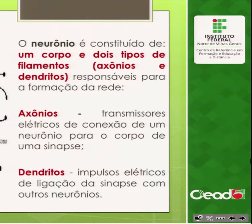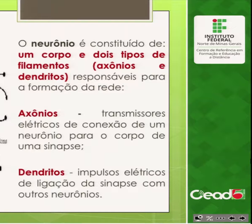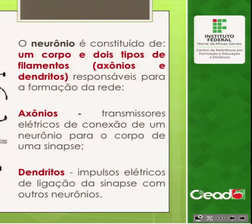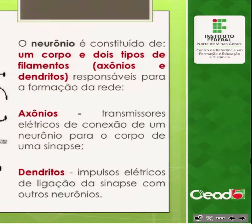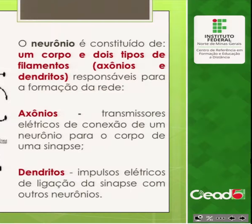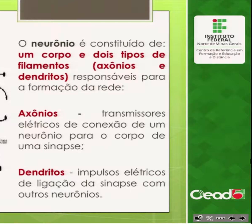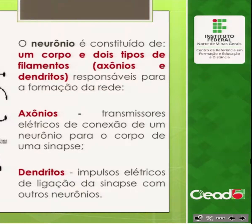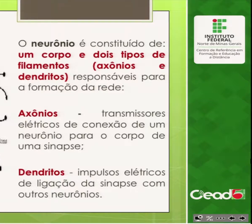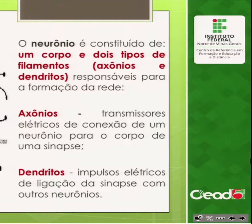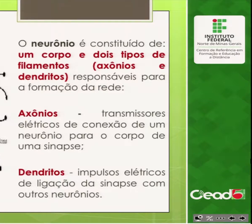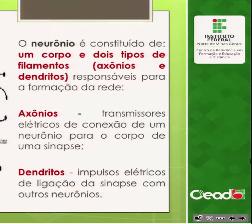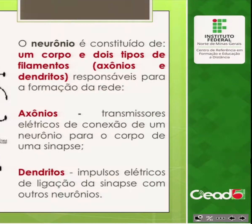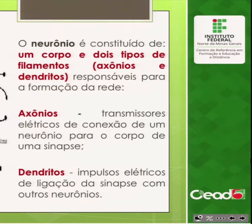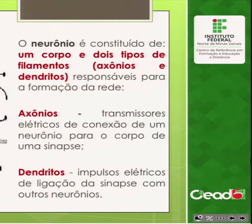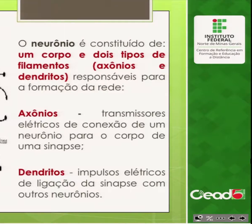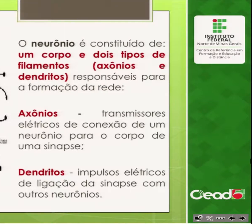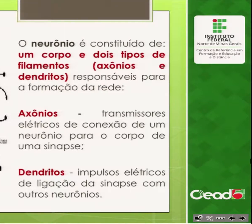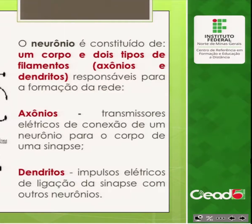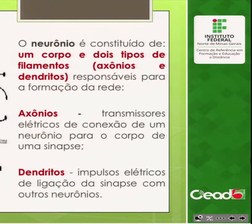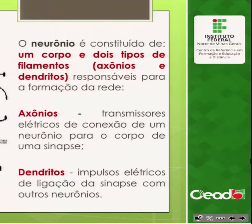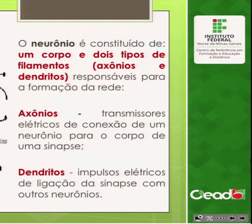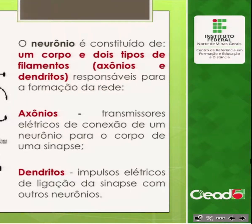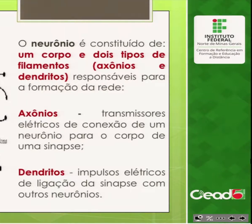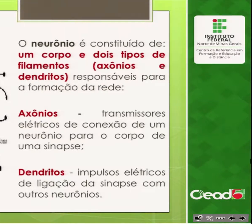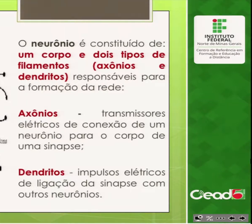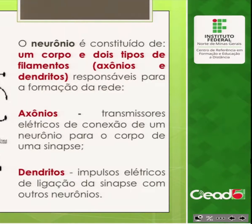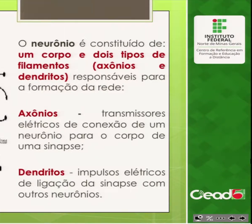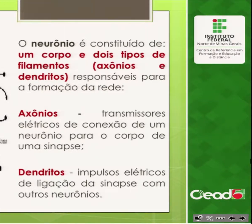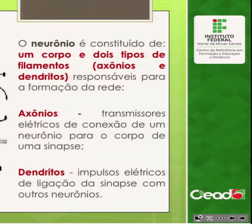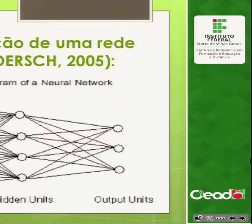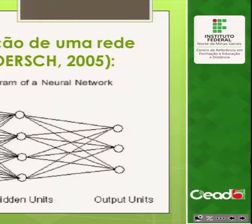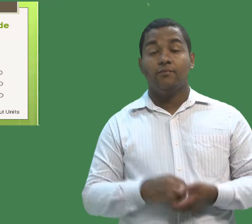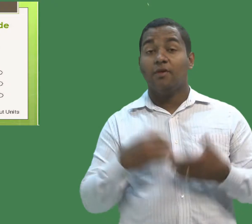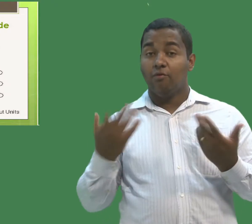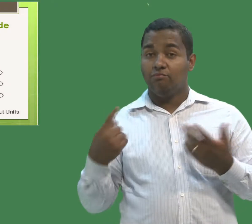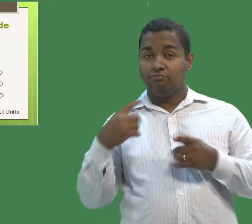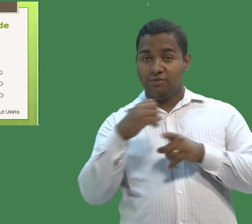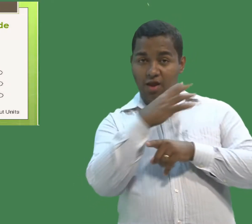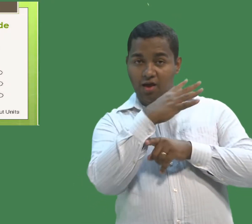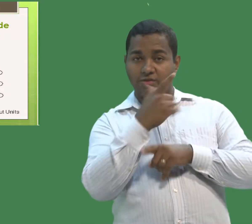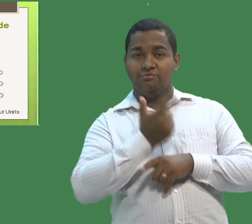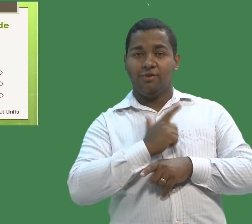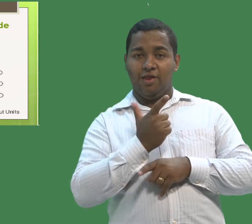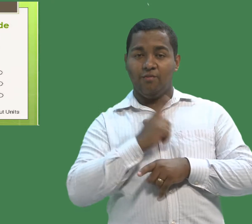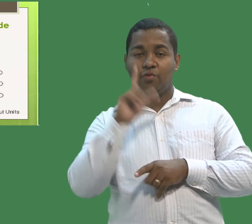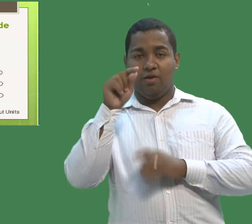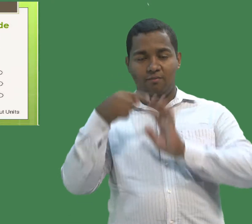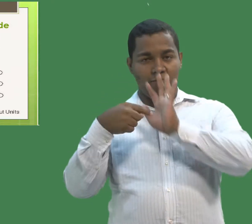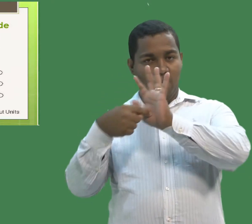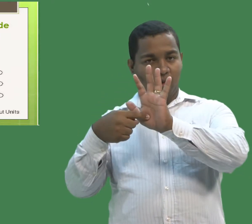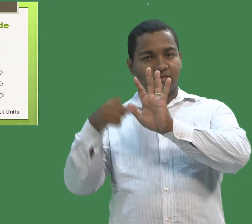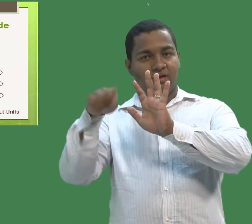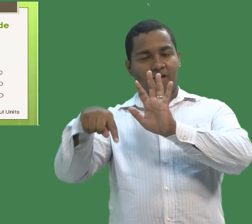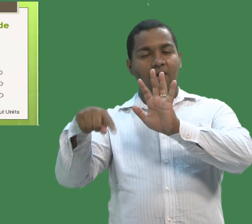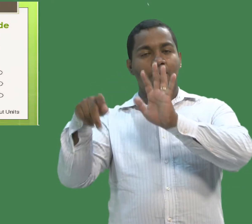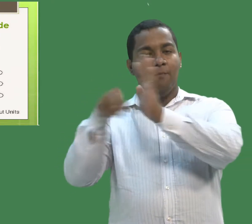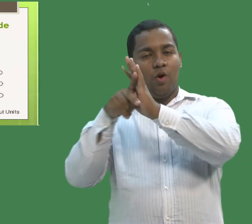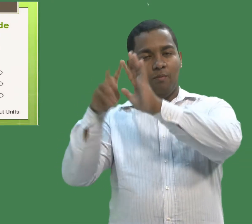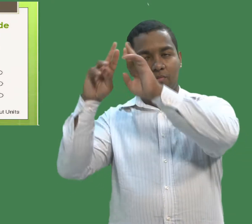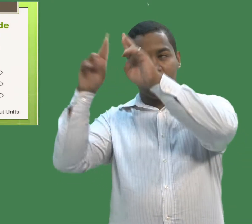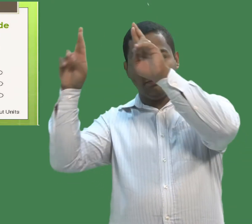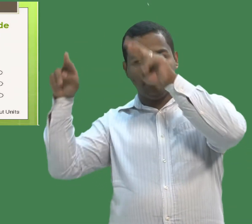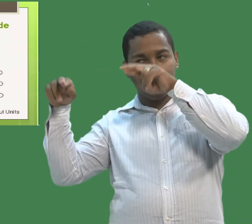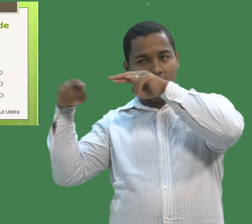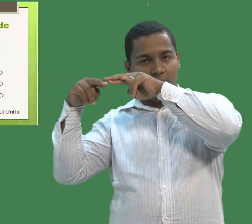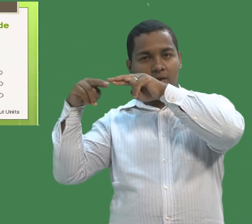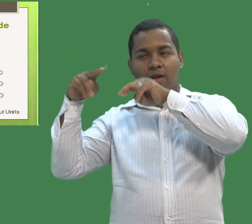são impulsos elétricos de ligação da sinapse com outros neurônios. Neste slide, nós temos a representação de uma rede neural,